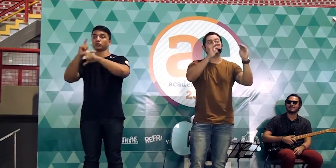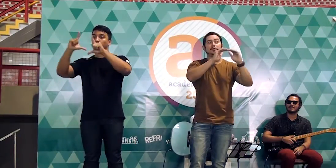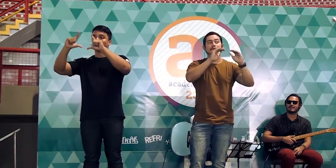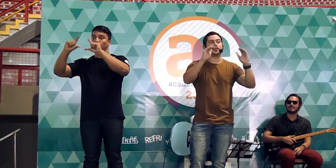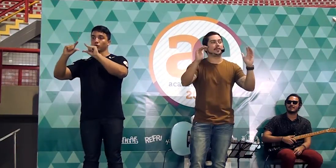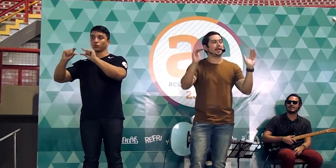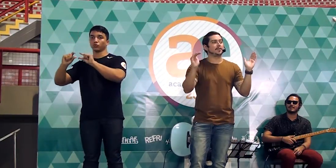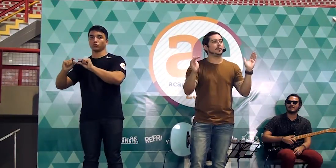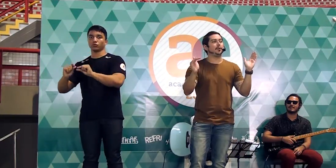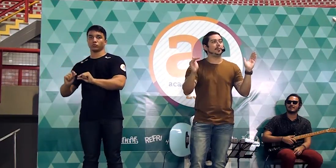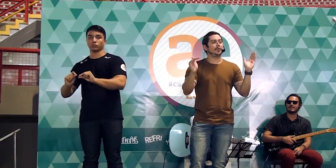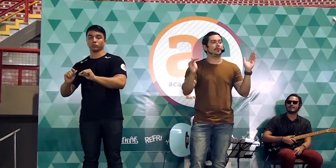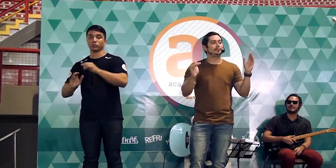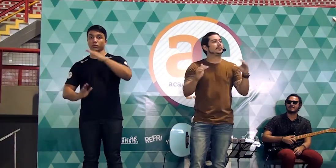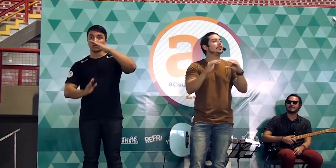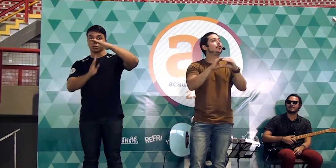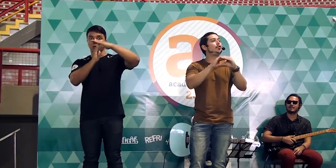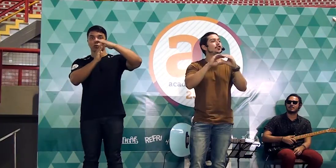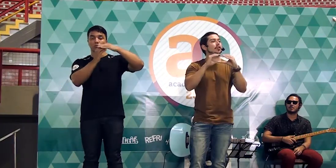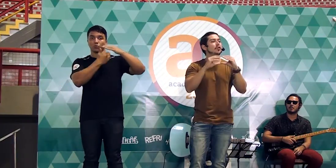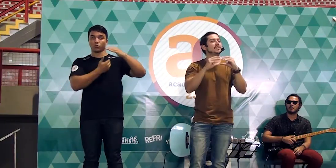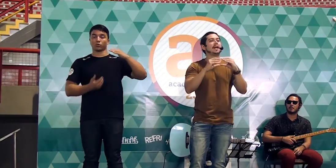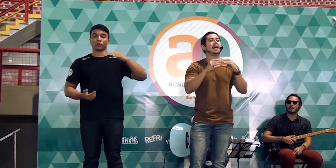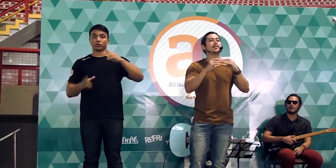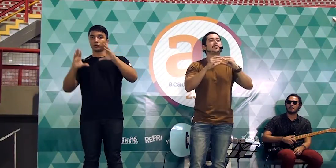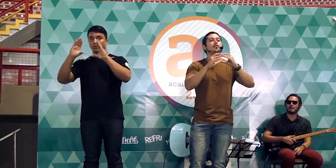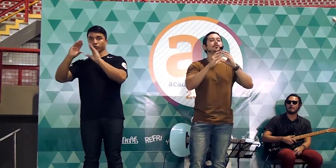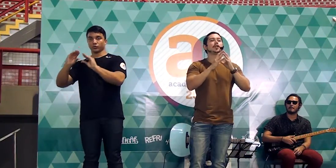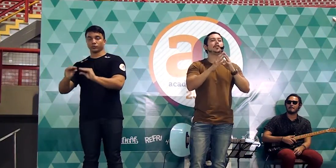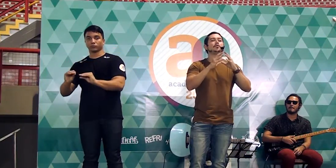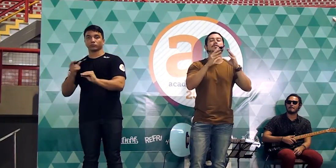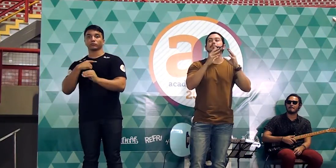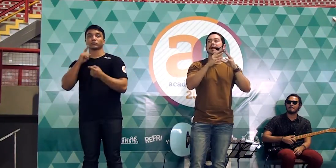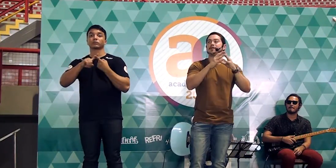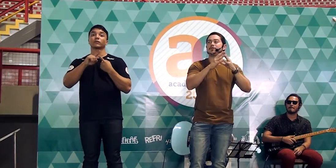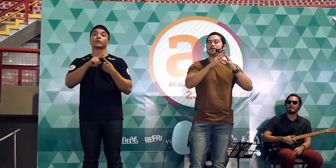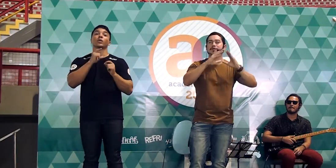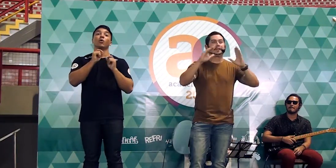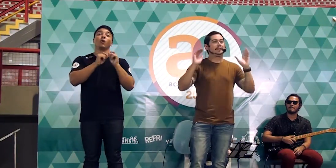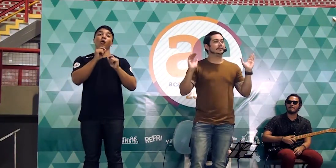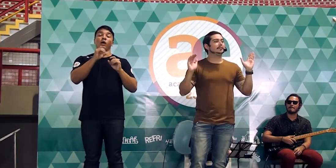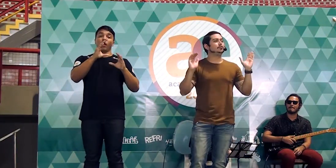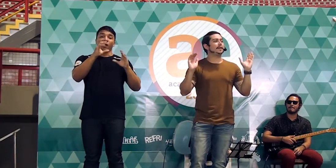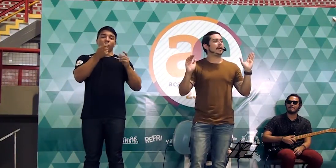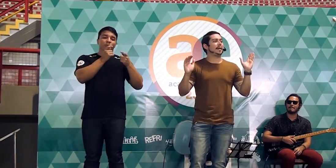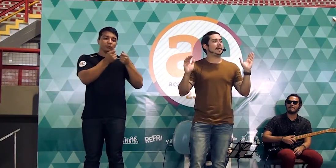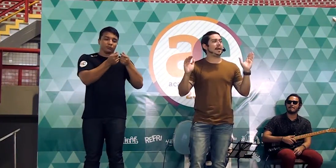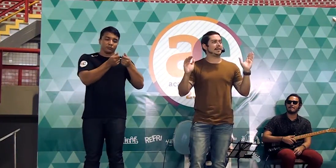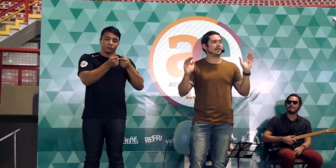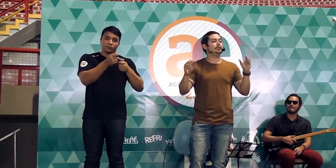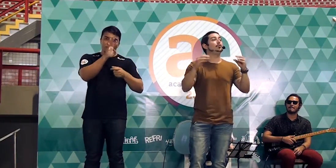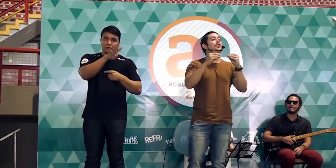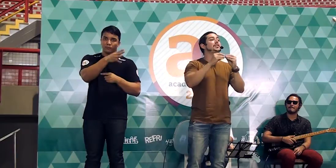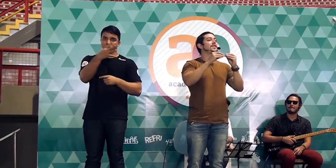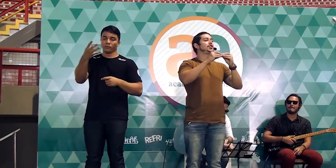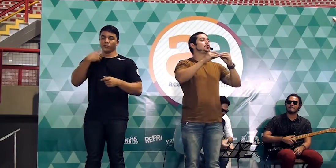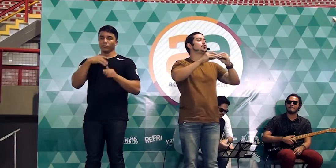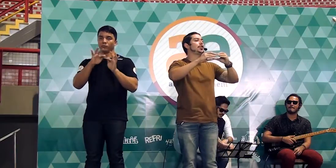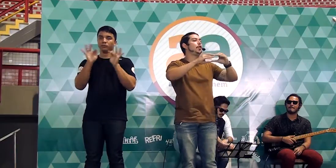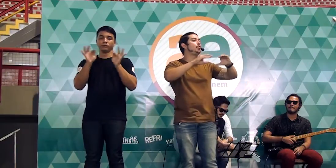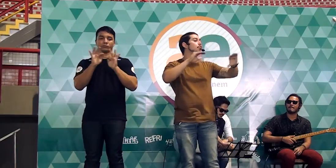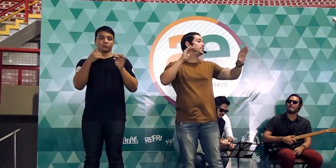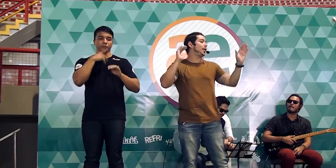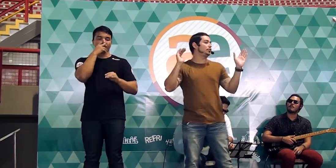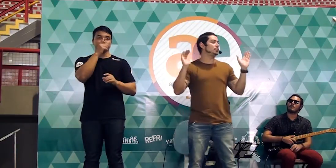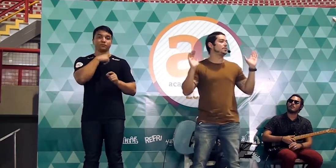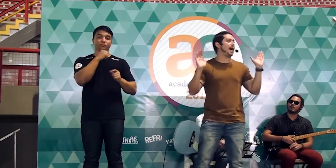diminuiu o teto do funcionarismo público, congelou os salários e congelou os preços numa tabela básica. No início a gente